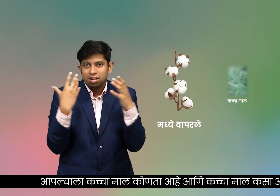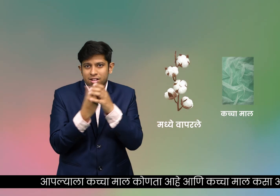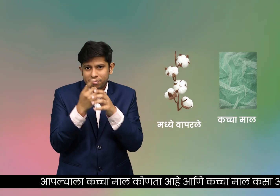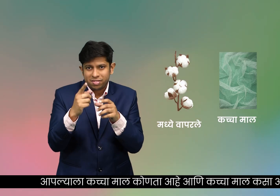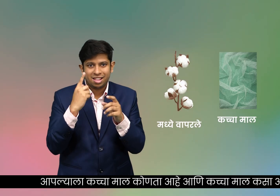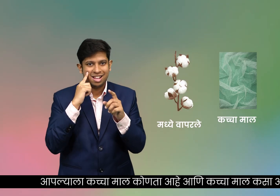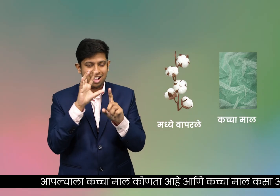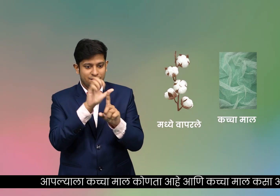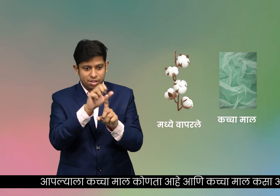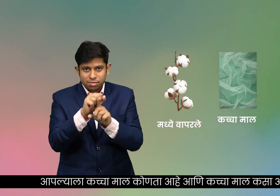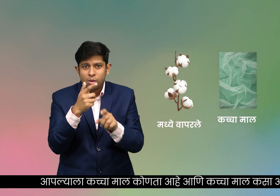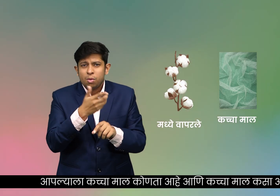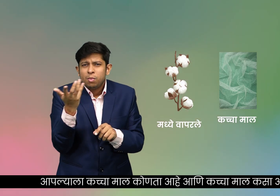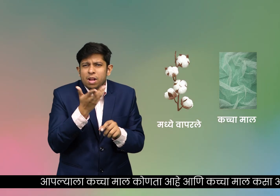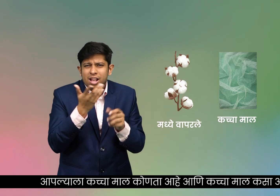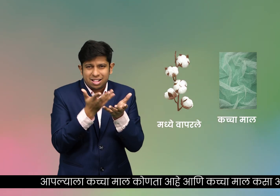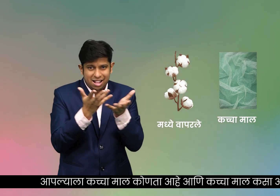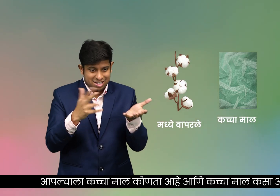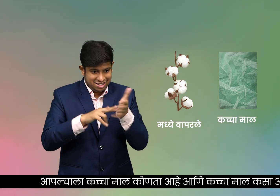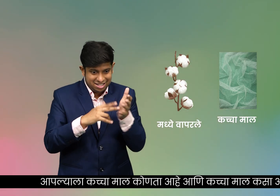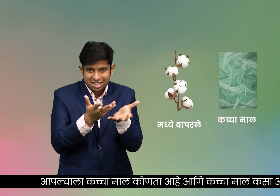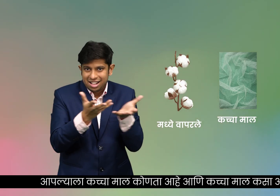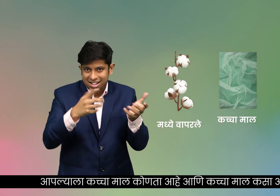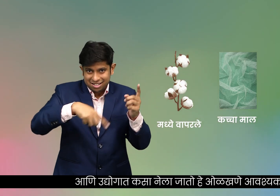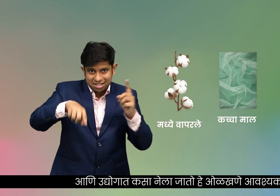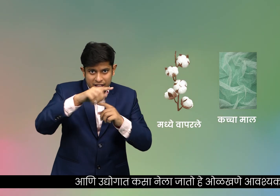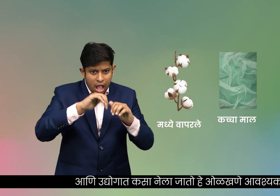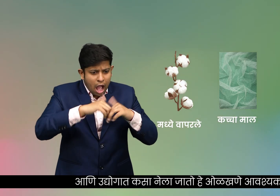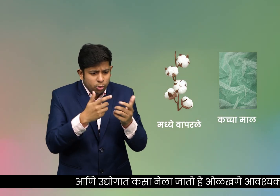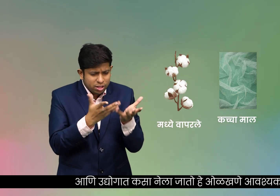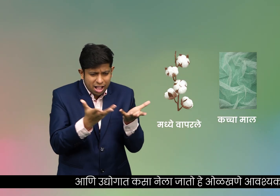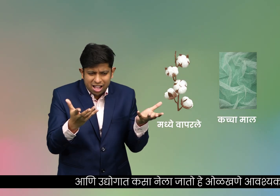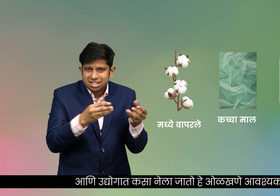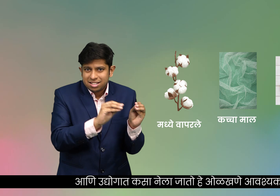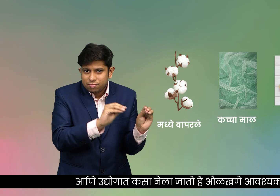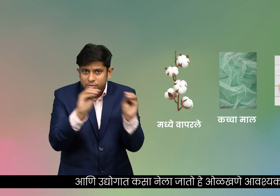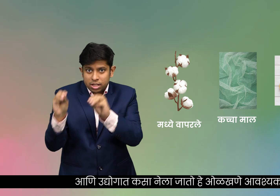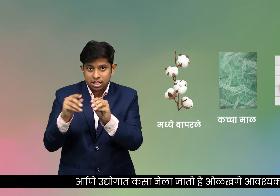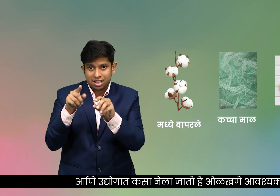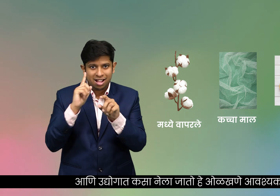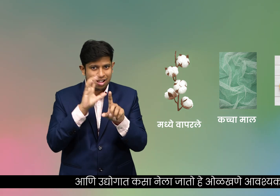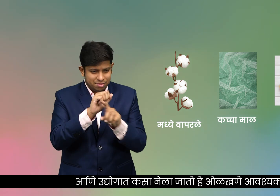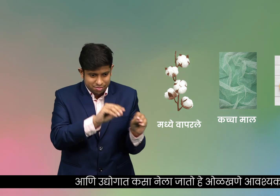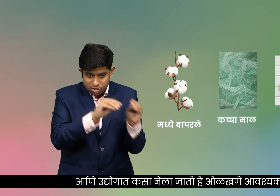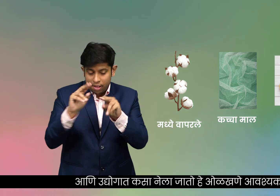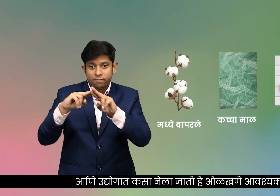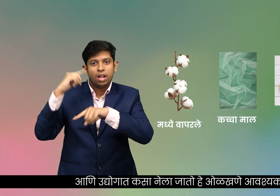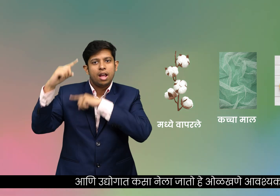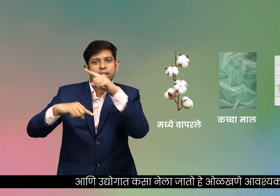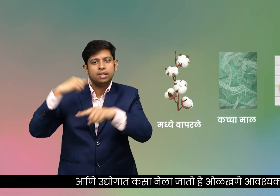कोणता आहे आणि कच्चा माल कसा ओळखला जातो आणि उद्योगात कसा नेला जातो हे ओळखणे